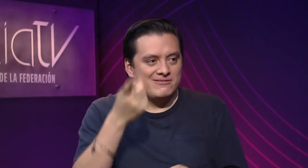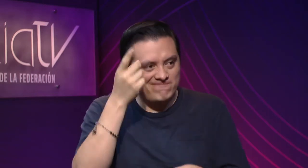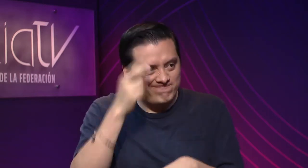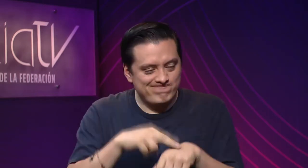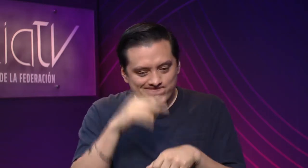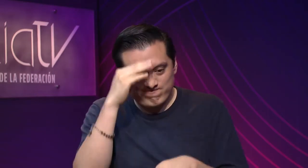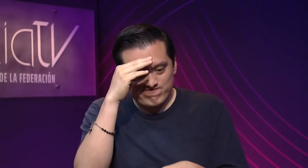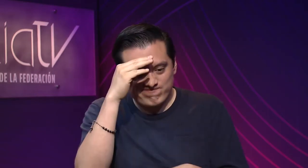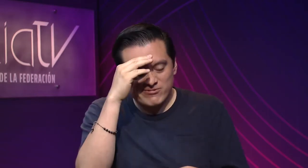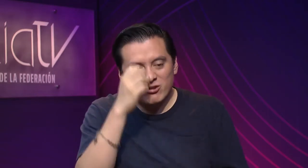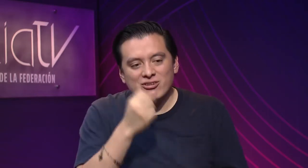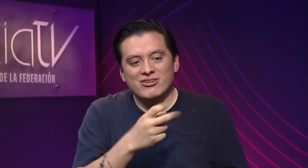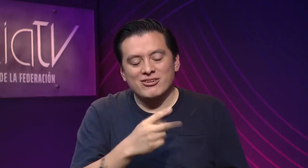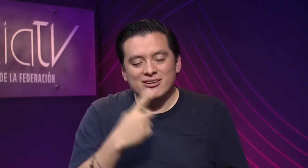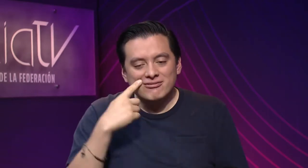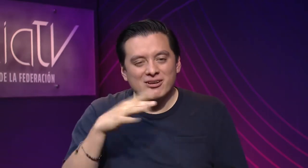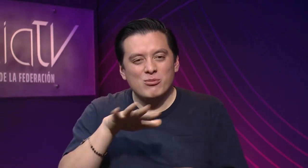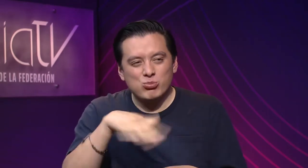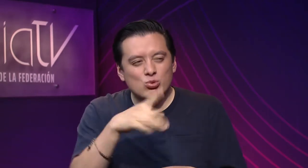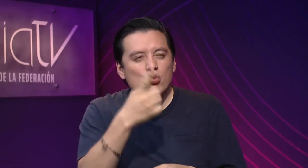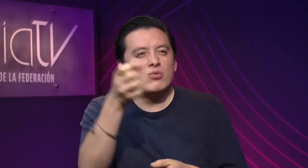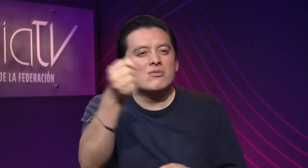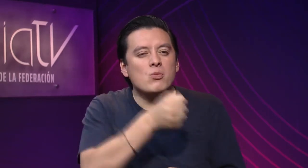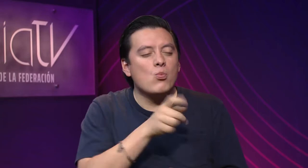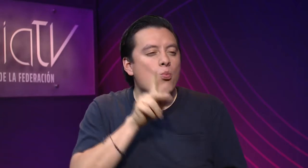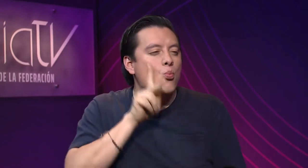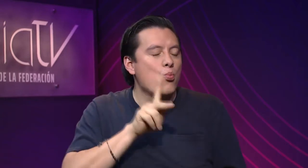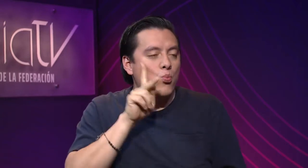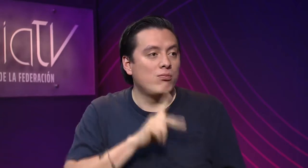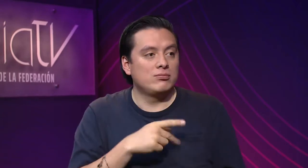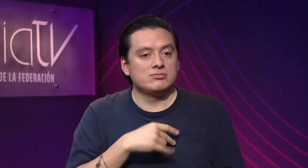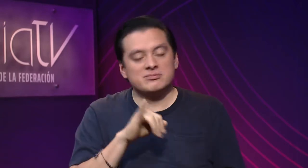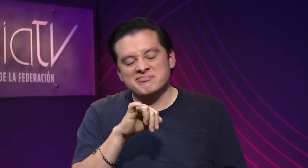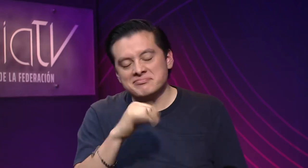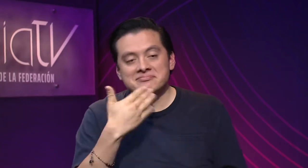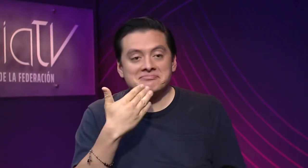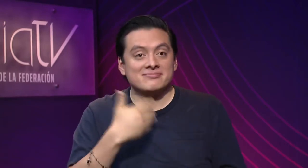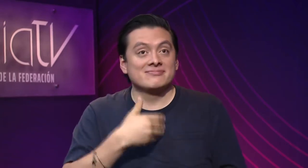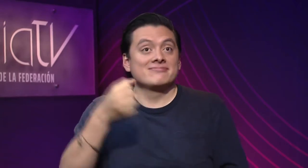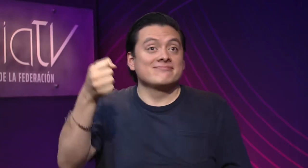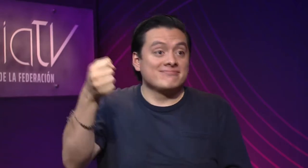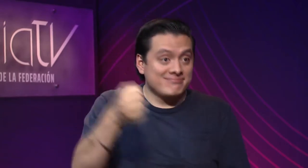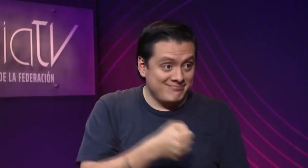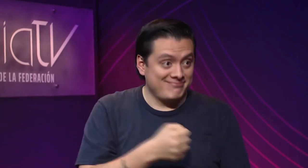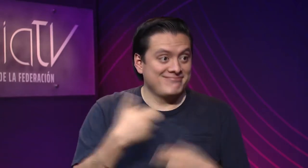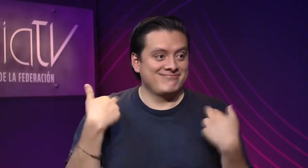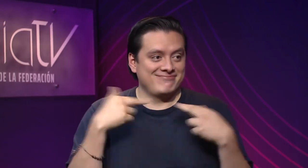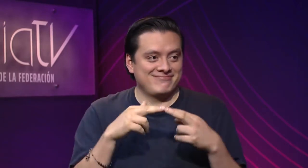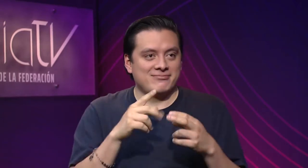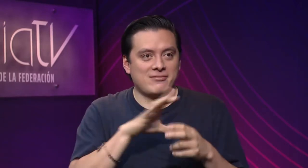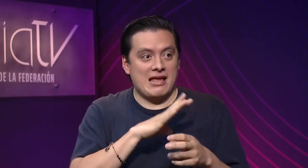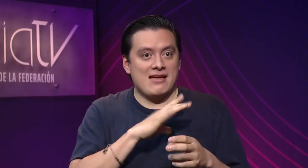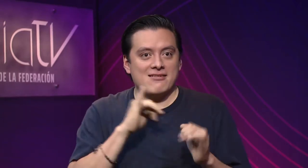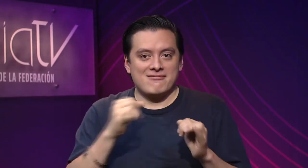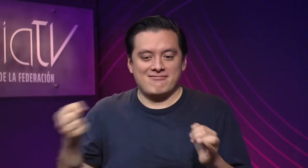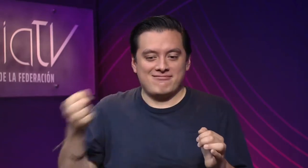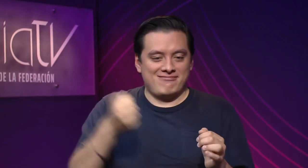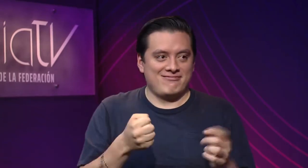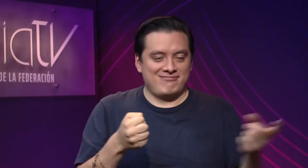hasta que le dije, oye, la mejor forma es incorporar a un intérprete. Me dijeron, bueno, vamos a ver, vamos a probar. Y fue donde se incorporó un